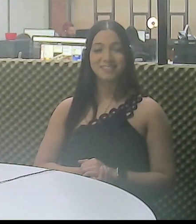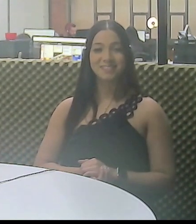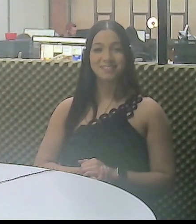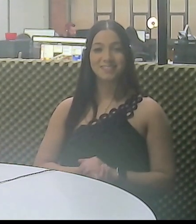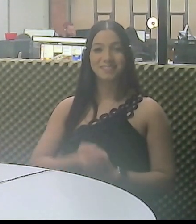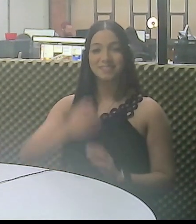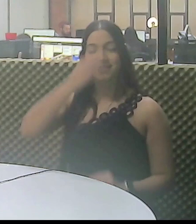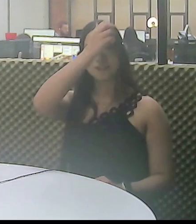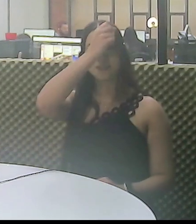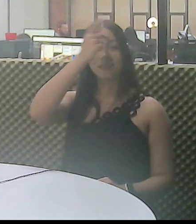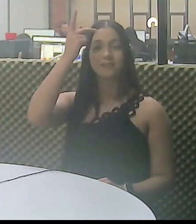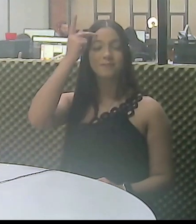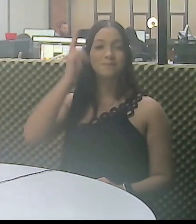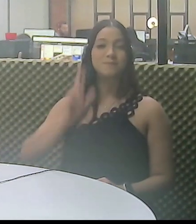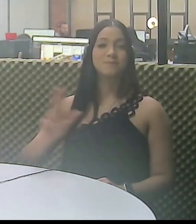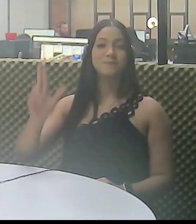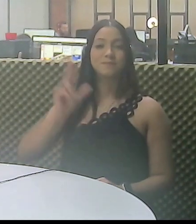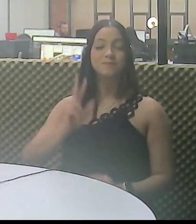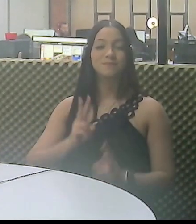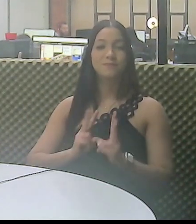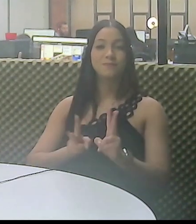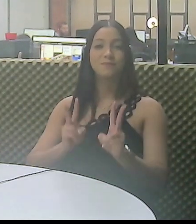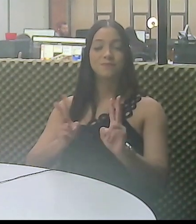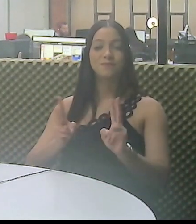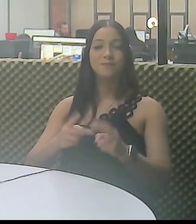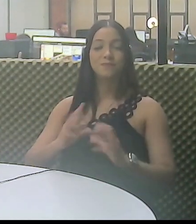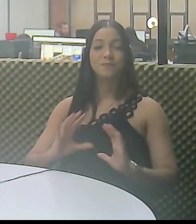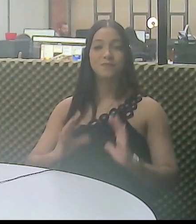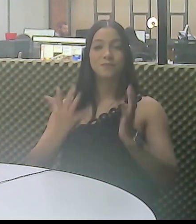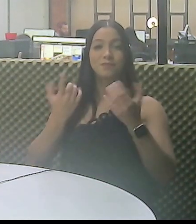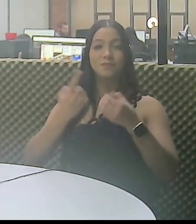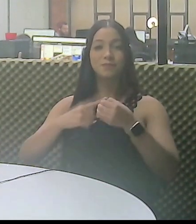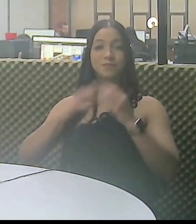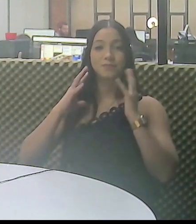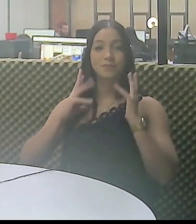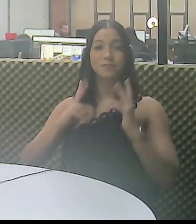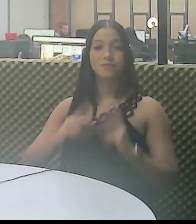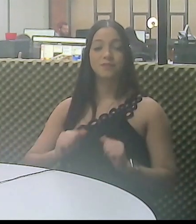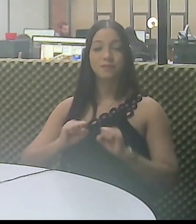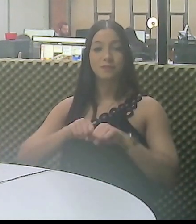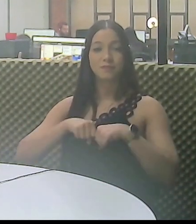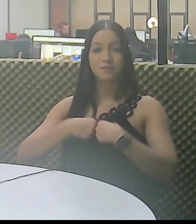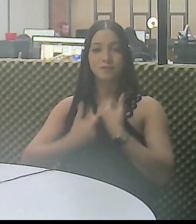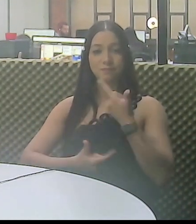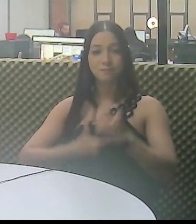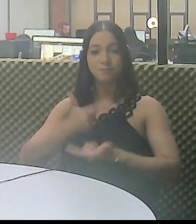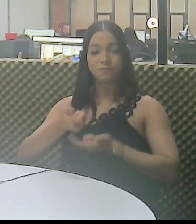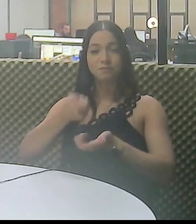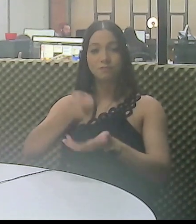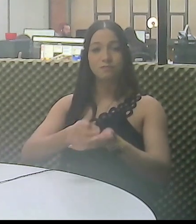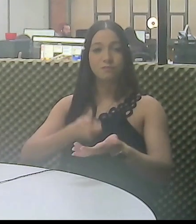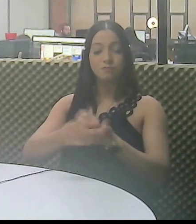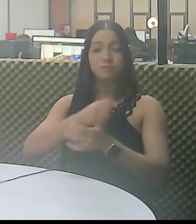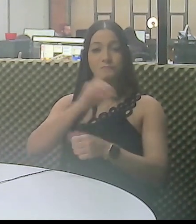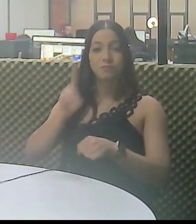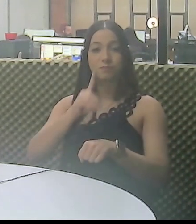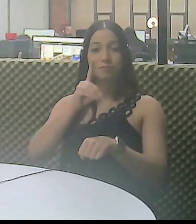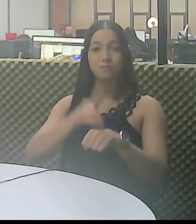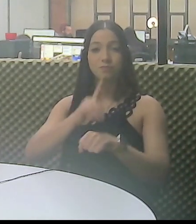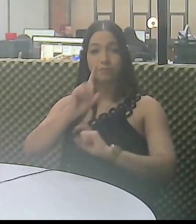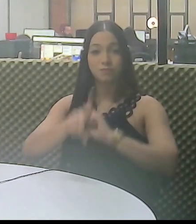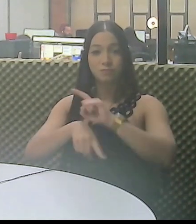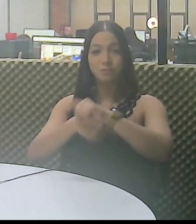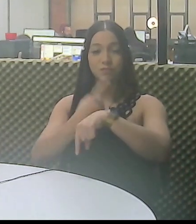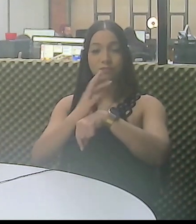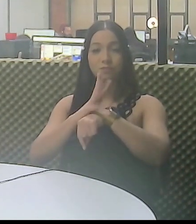A Prefeitura de Uberlândia segue com o mutirão Cidade Limpa no intuito de reforçar o trabalho de combate ao Aedes aegypti e o avanço